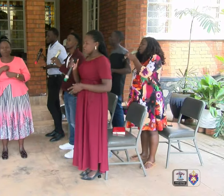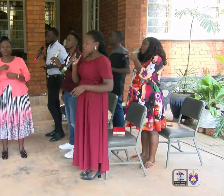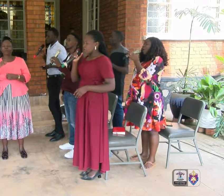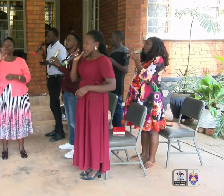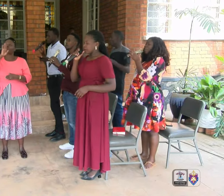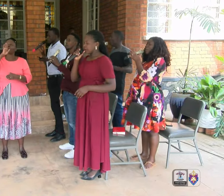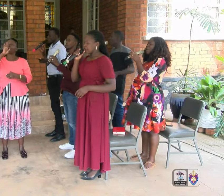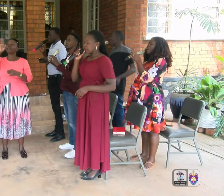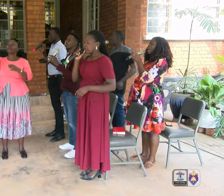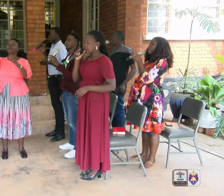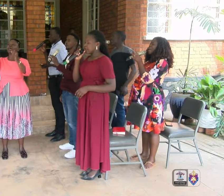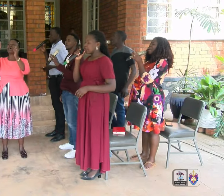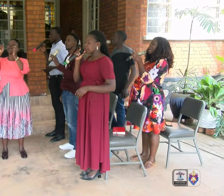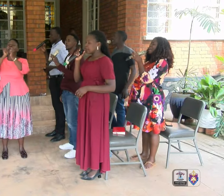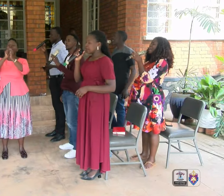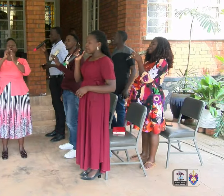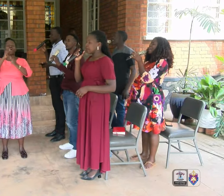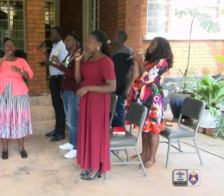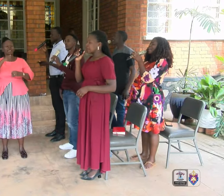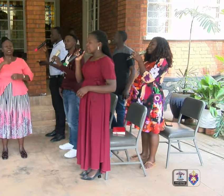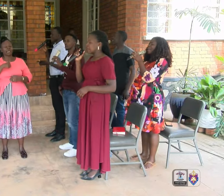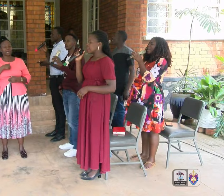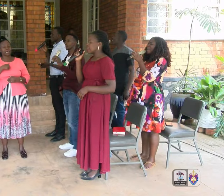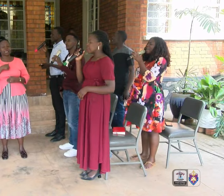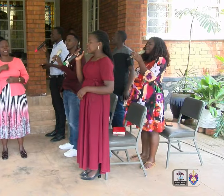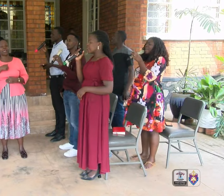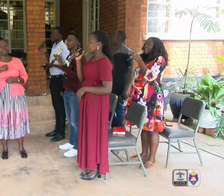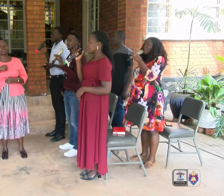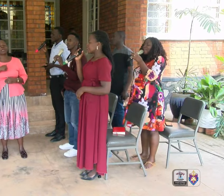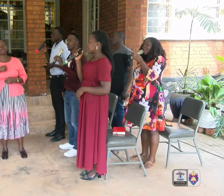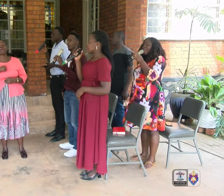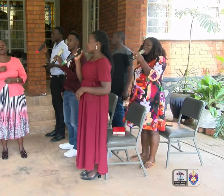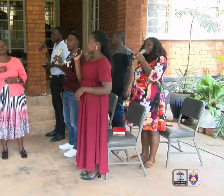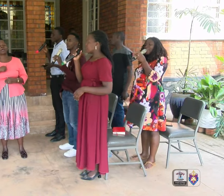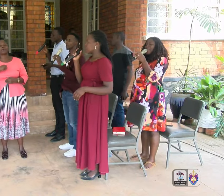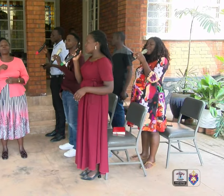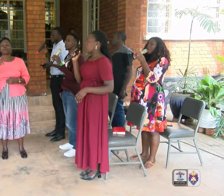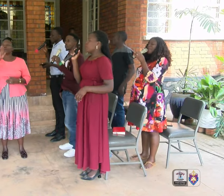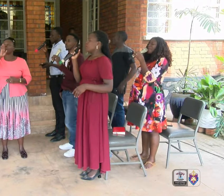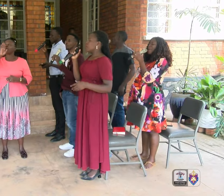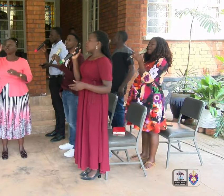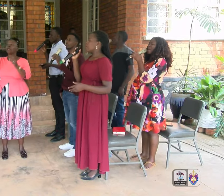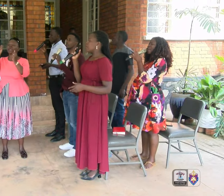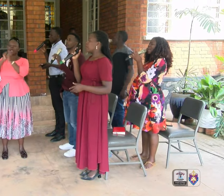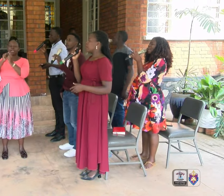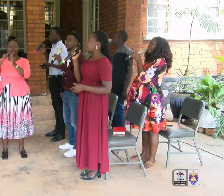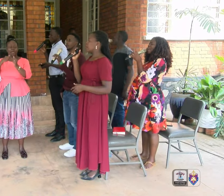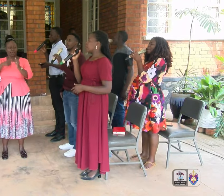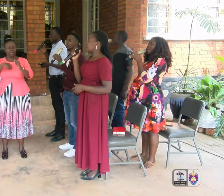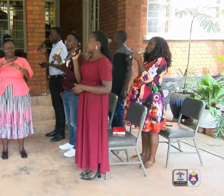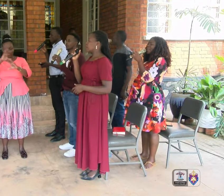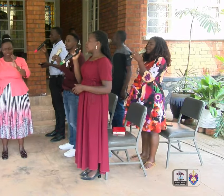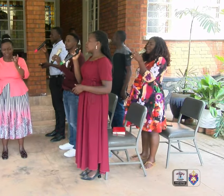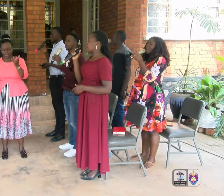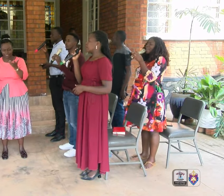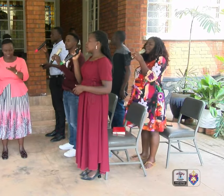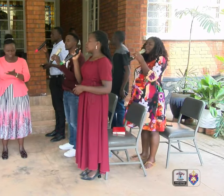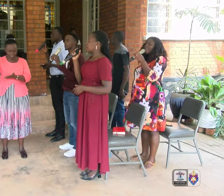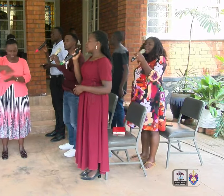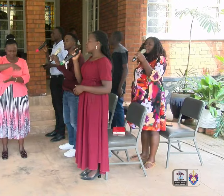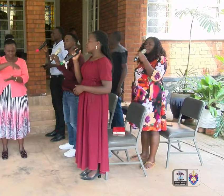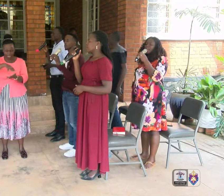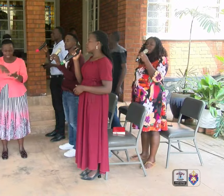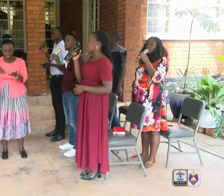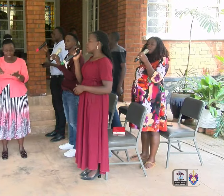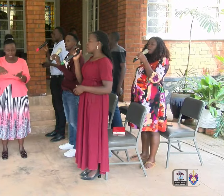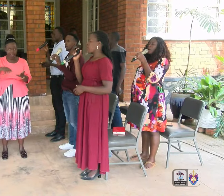nange Bera nange Yesu Monseno tabuza Bera nange